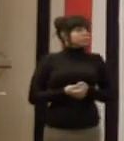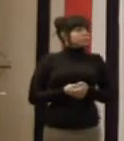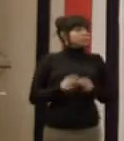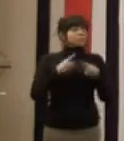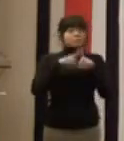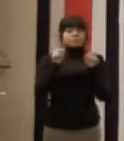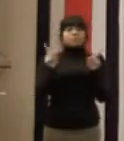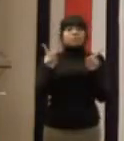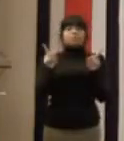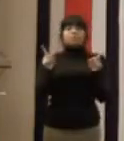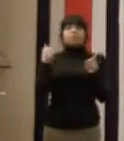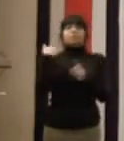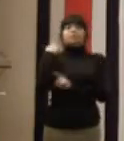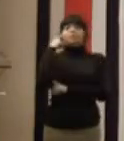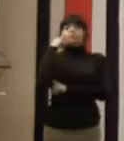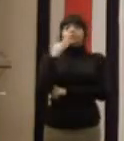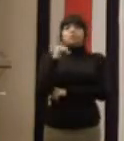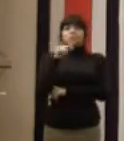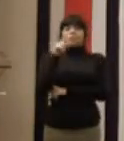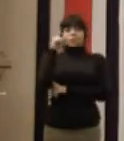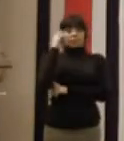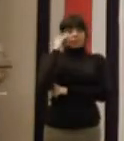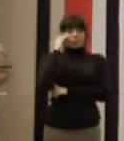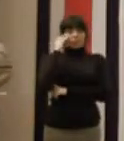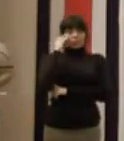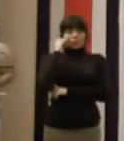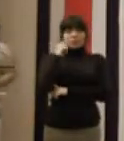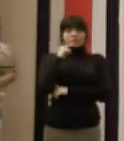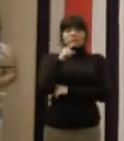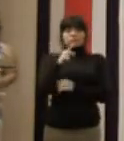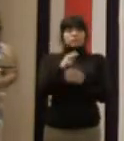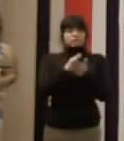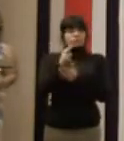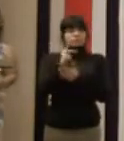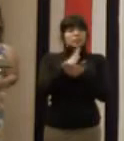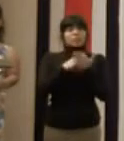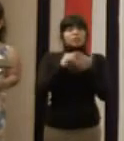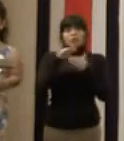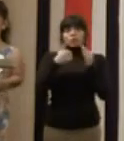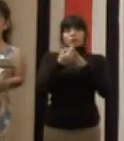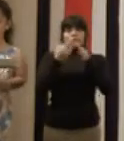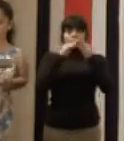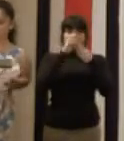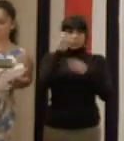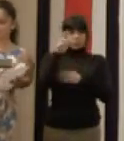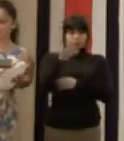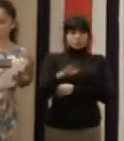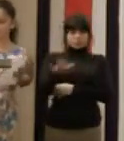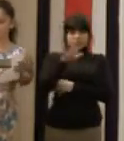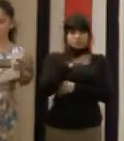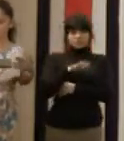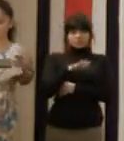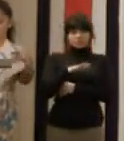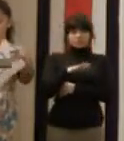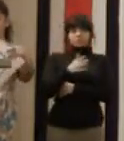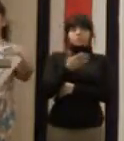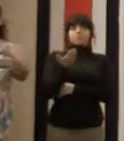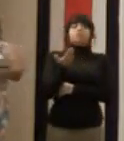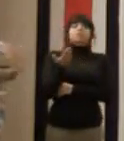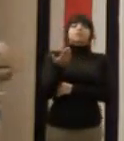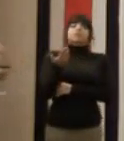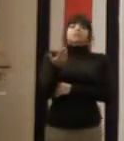Sin embargo, yo creo que es una preocupación muy legítima, el de toda la ciudadanía costarricense, el que